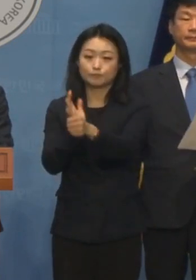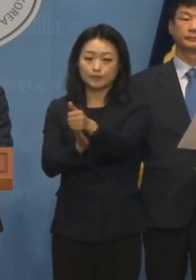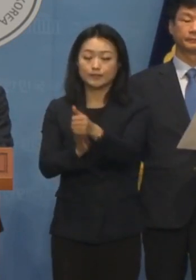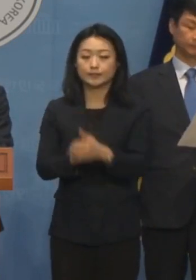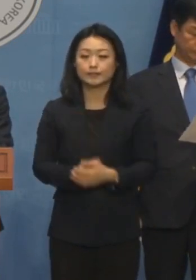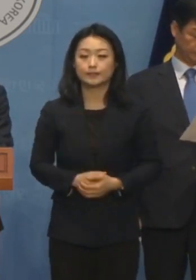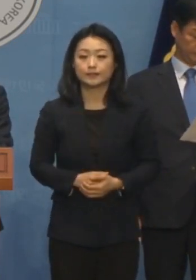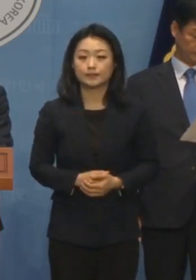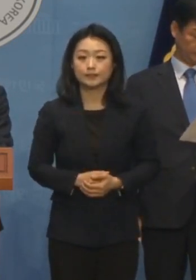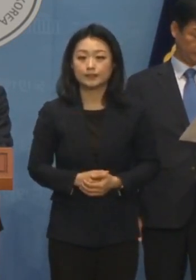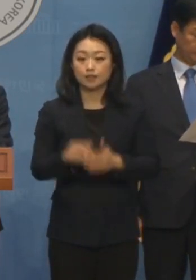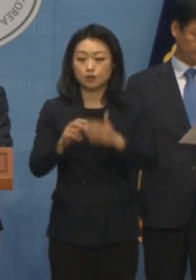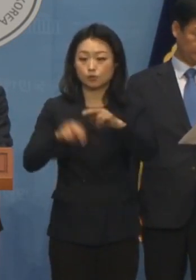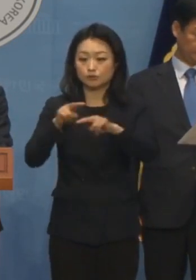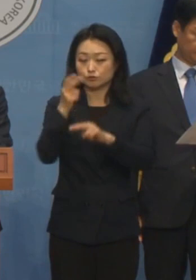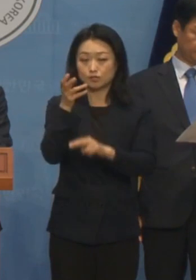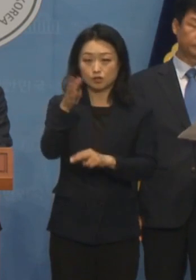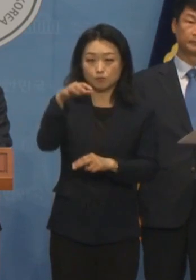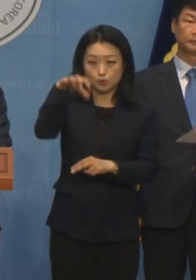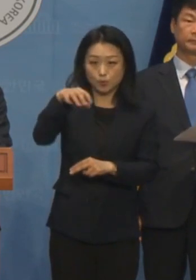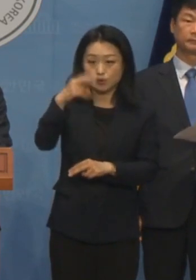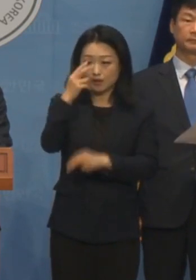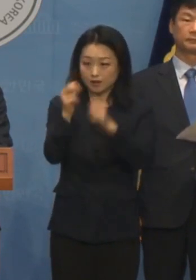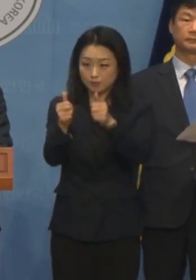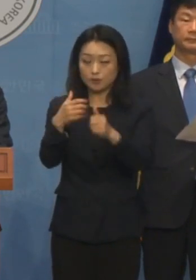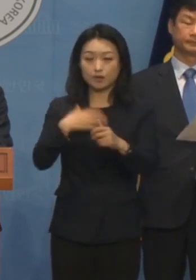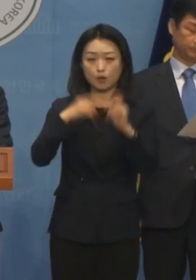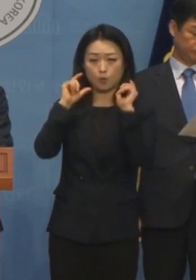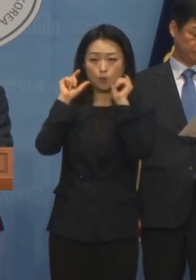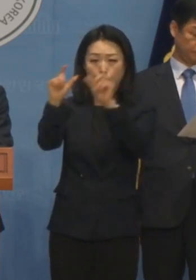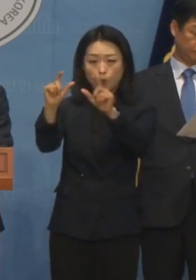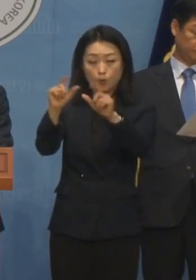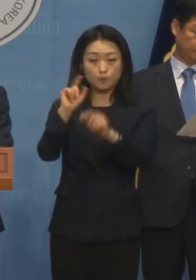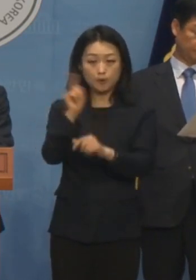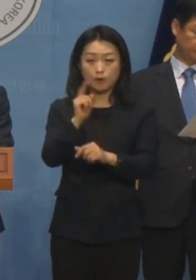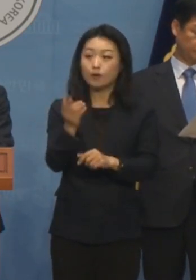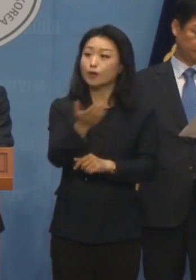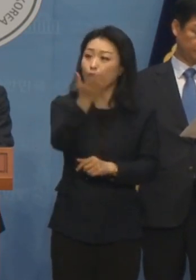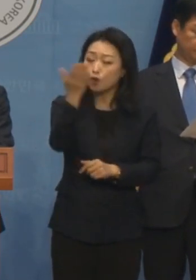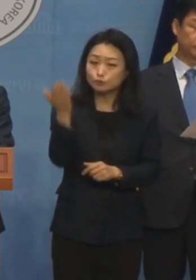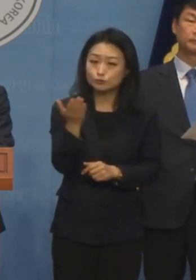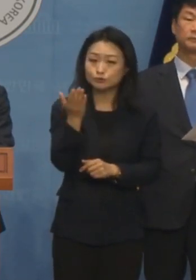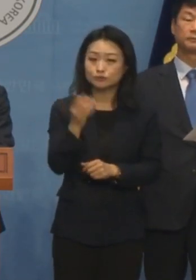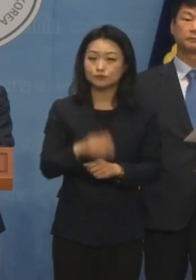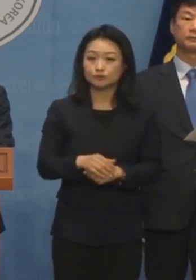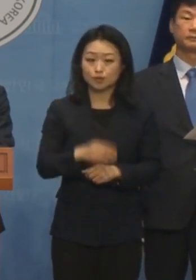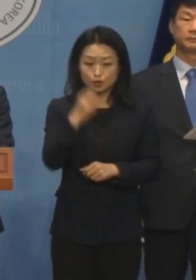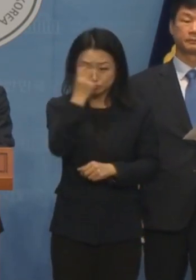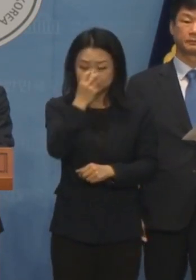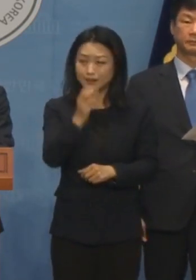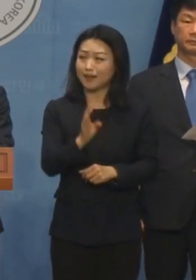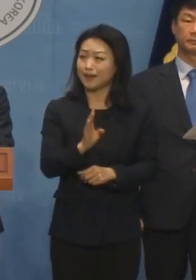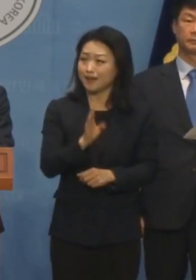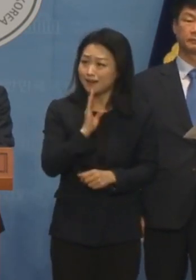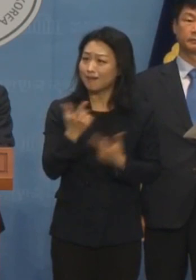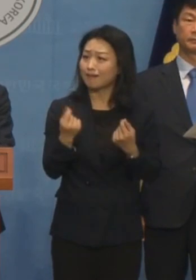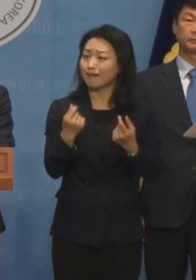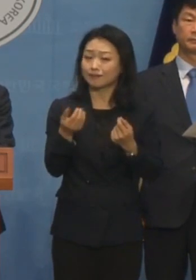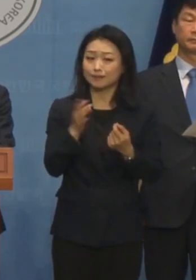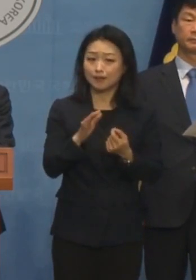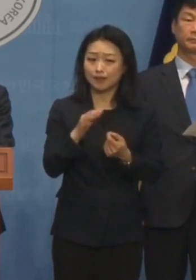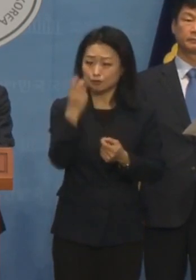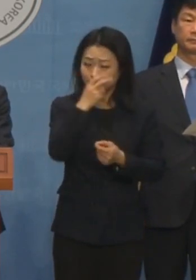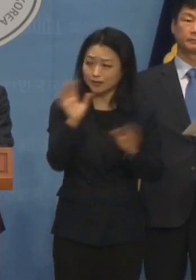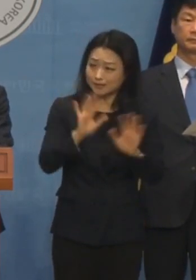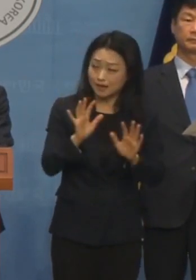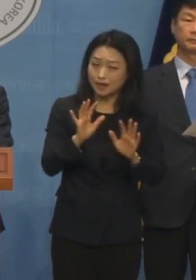합니다. 공수처 검사와 간부들에게 경고합니다. 여러분들이 이와 같이 당연한 수사를 진행하지 않거나